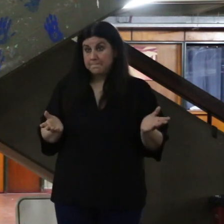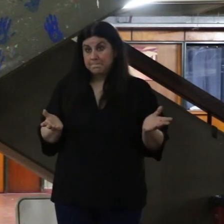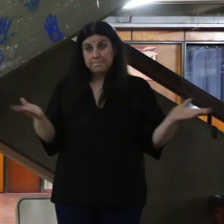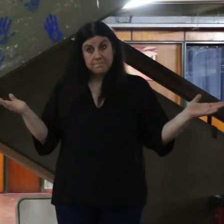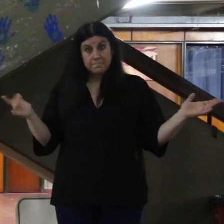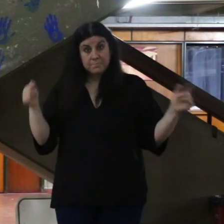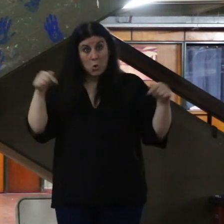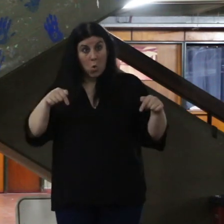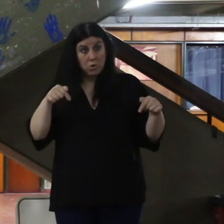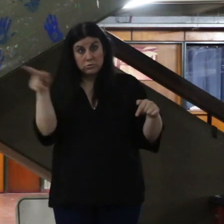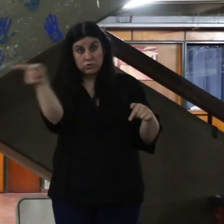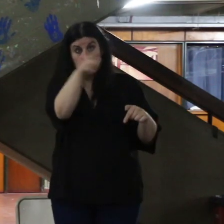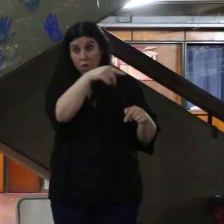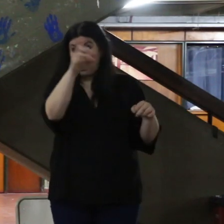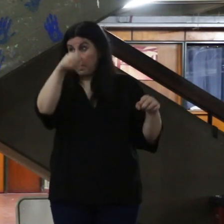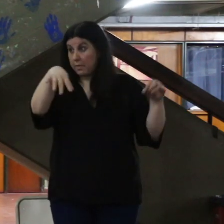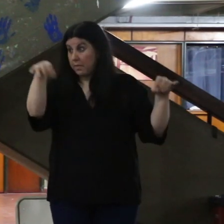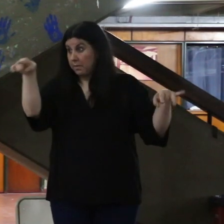quienes estamos acá,